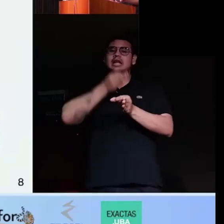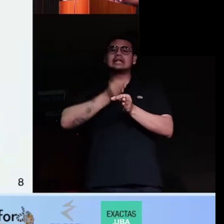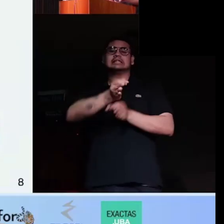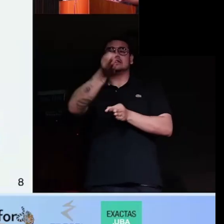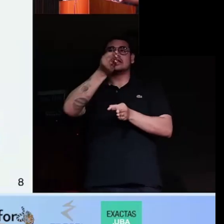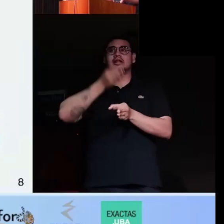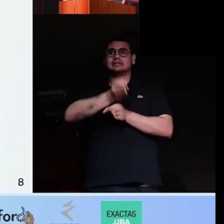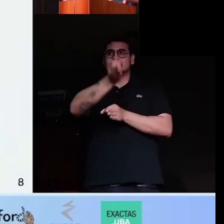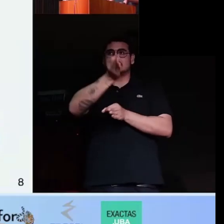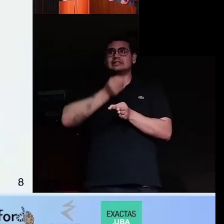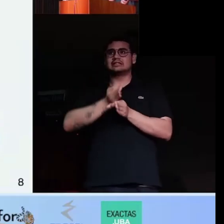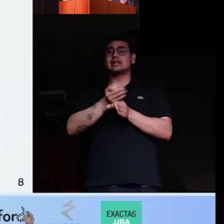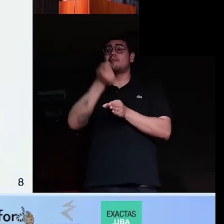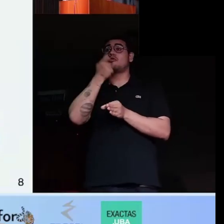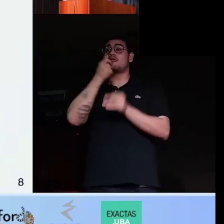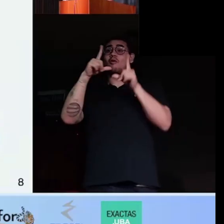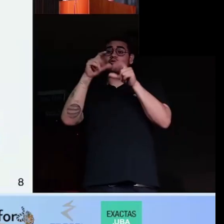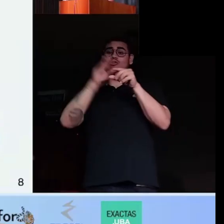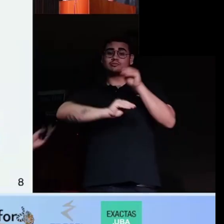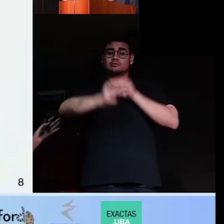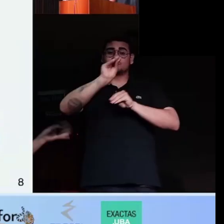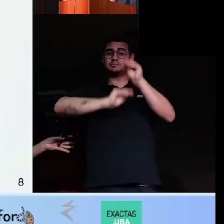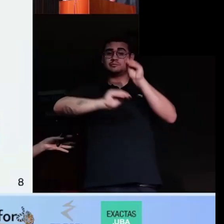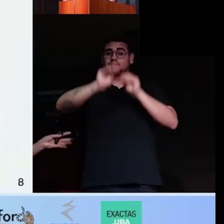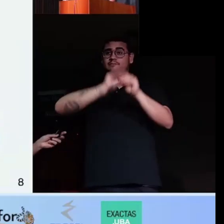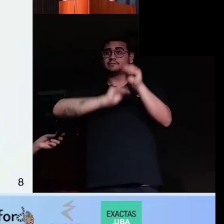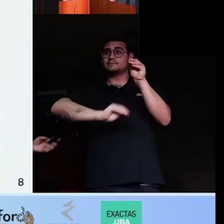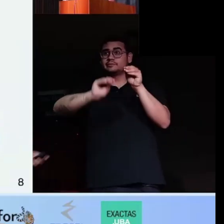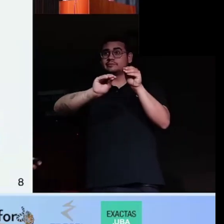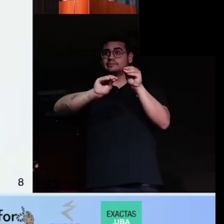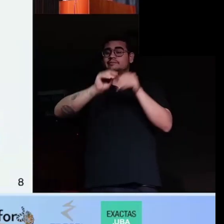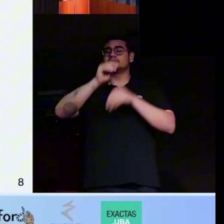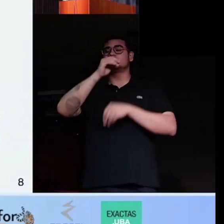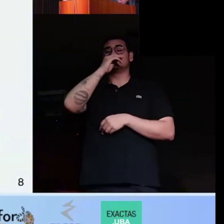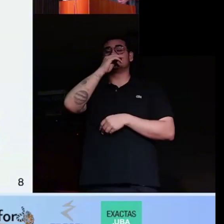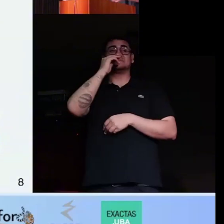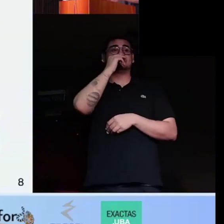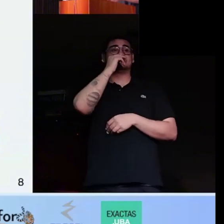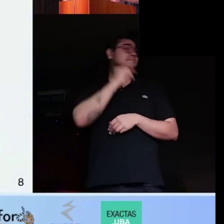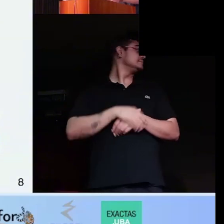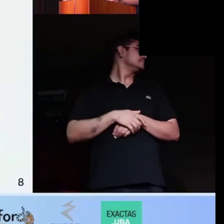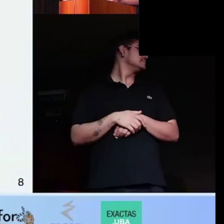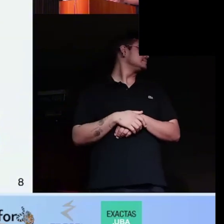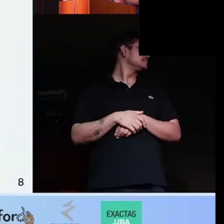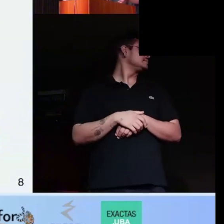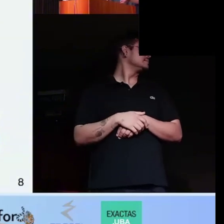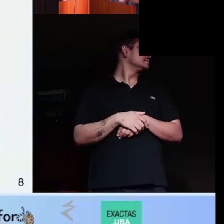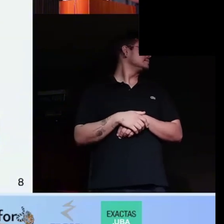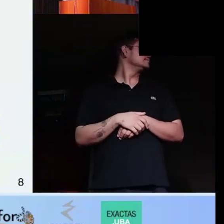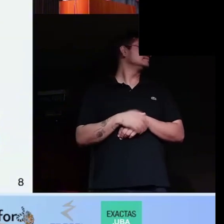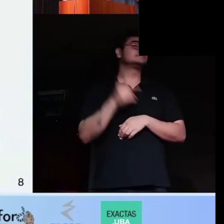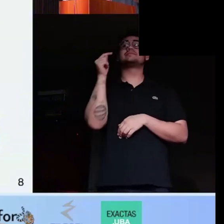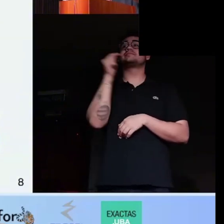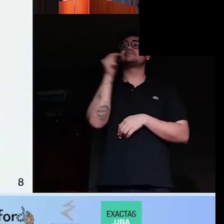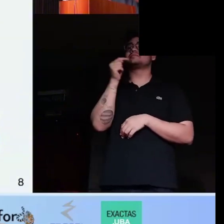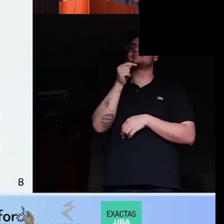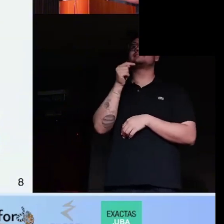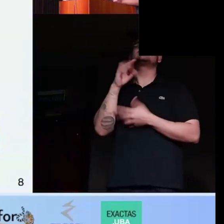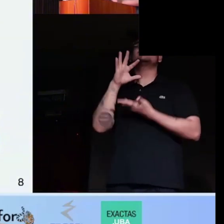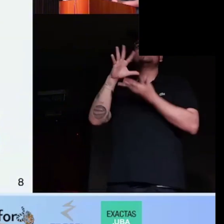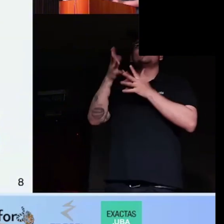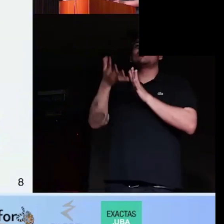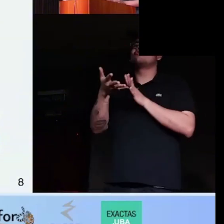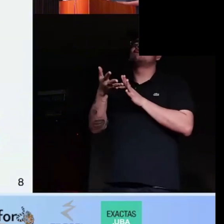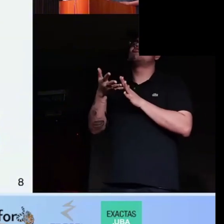guardaron. Y aparece esa barra de progreso y luego te da la eficiencia con la que